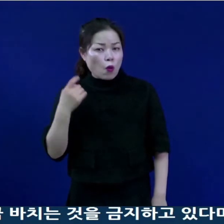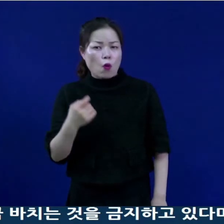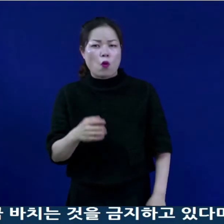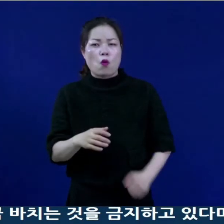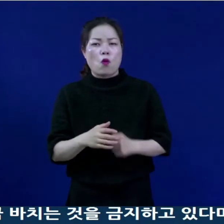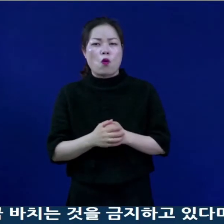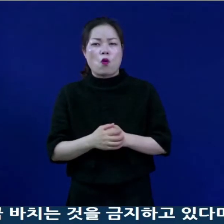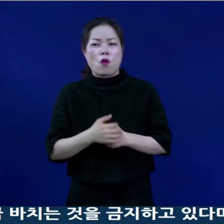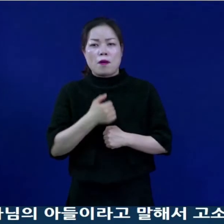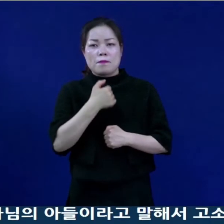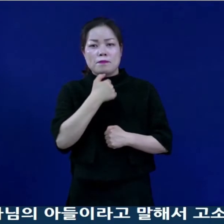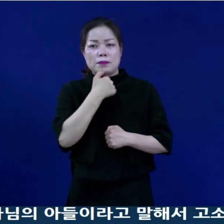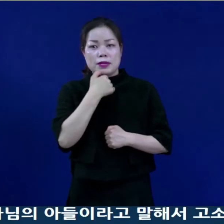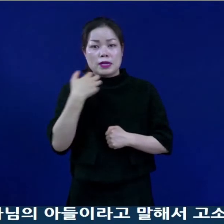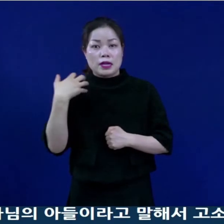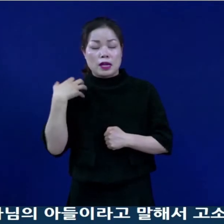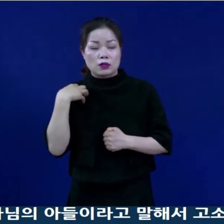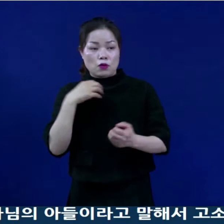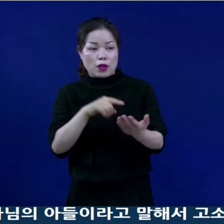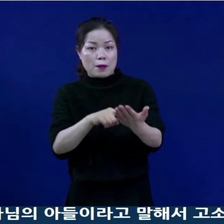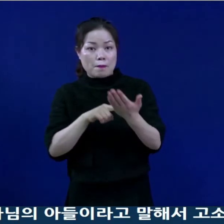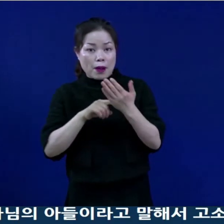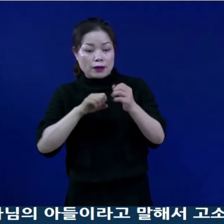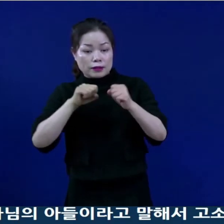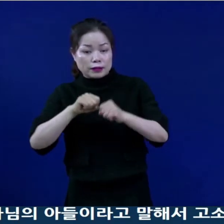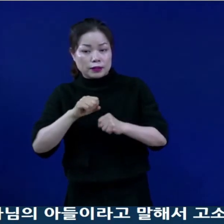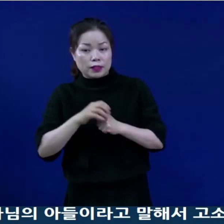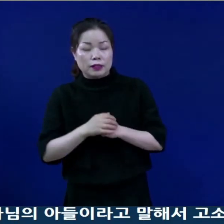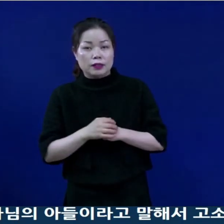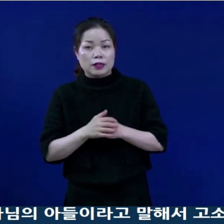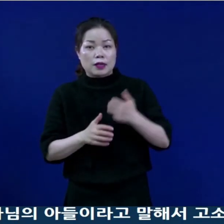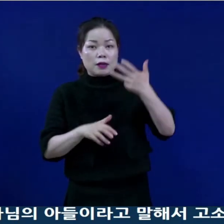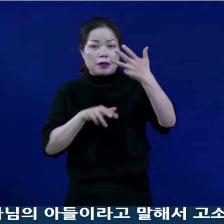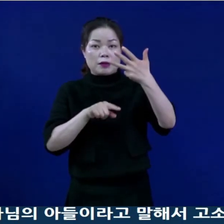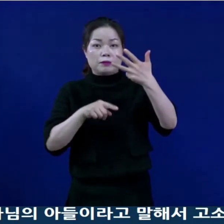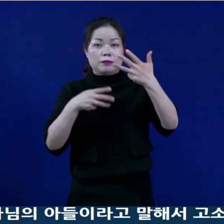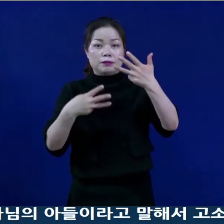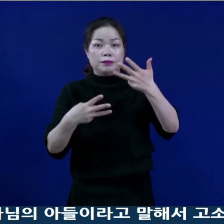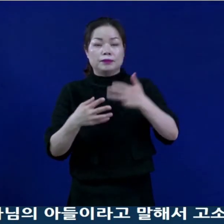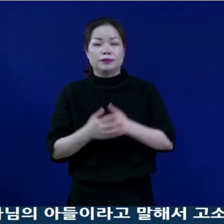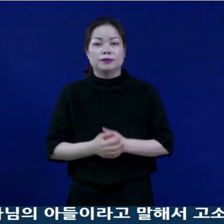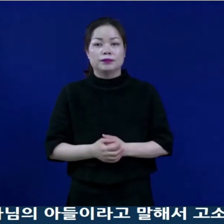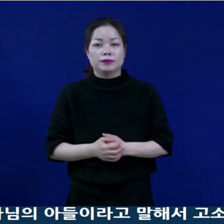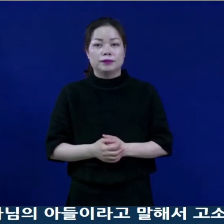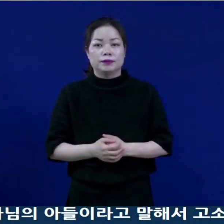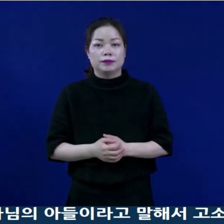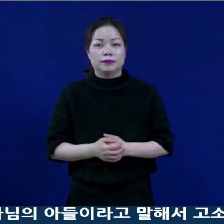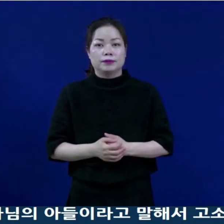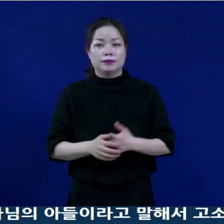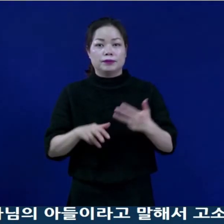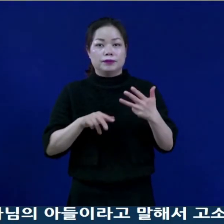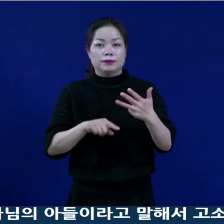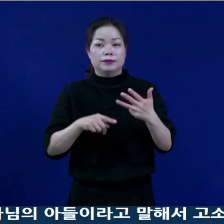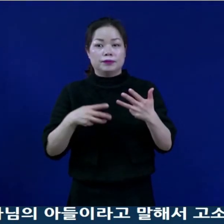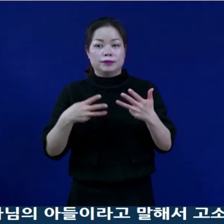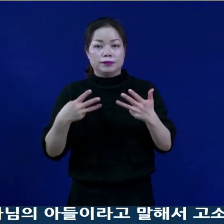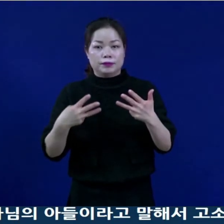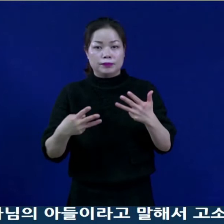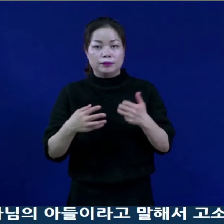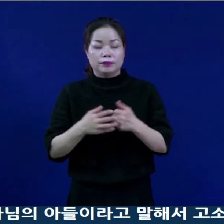빌라도의 반응을 8절에 기록하고 있습니다. 우리 8절 한번 다 같이 한번 읽어볼까요? 8절 읽겠습니다.